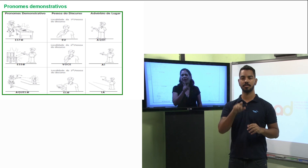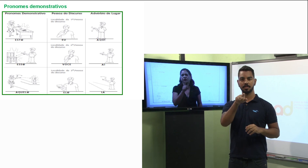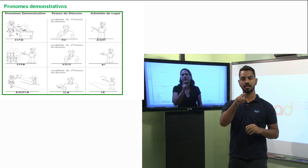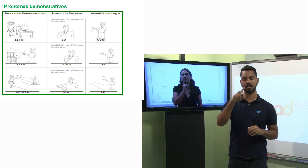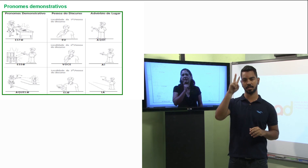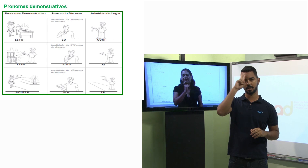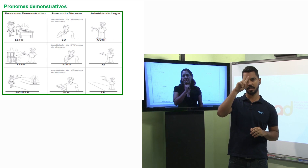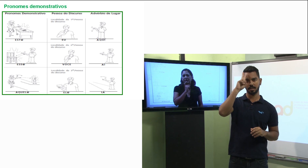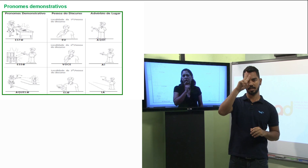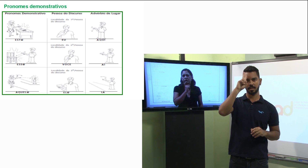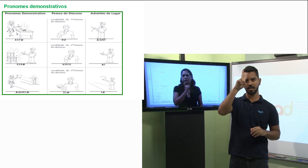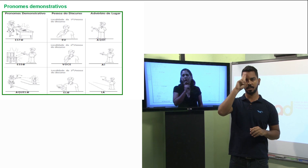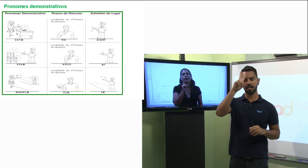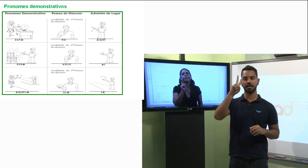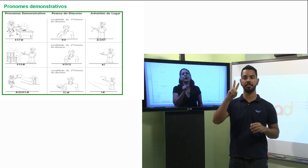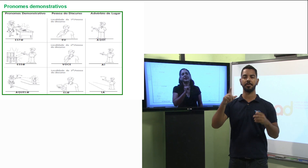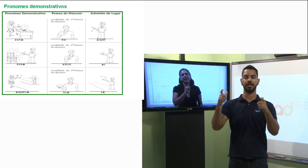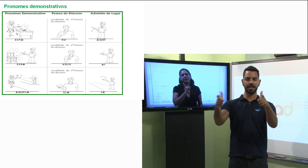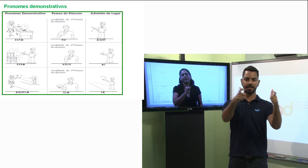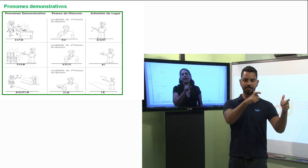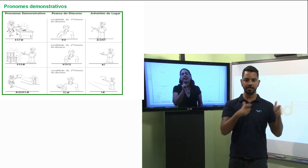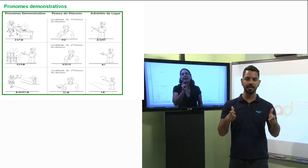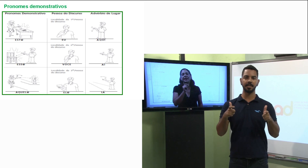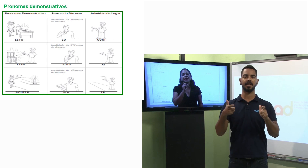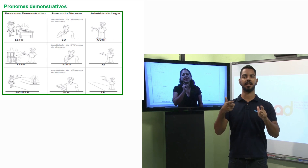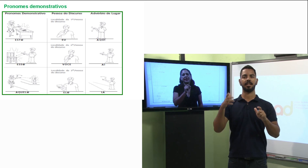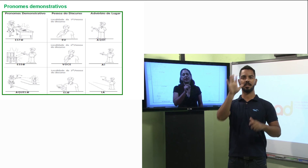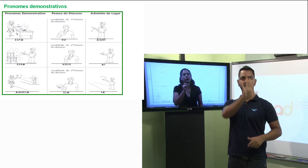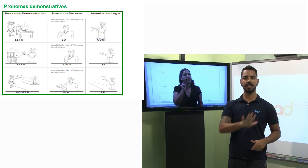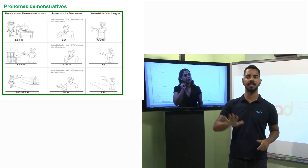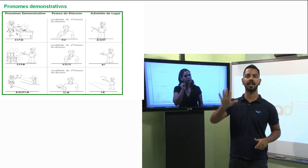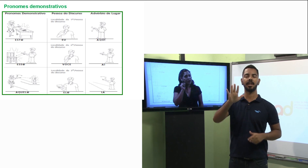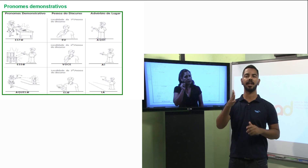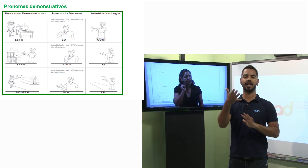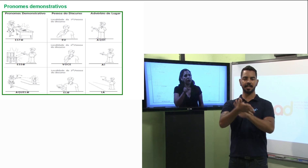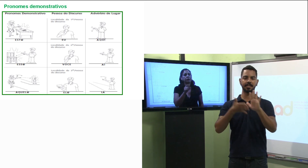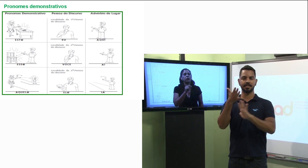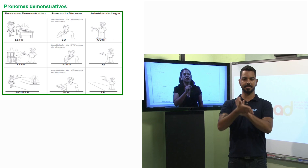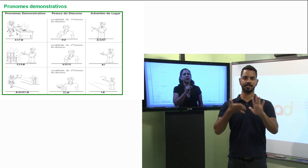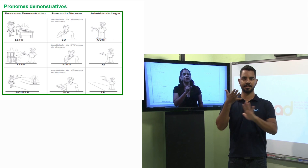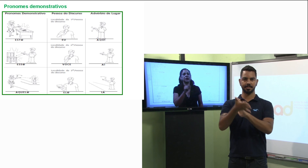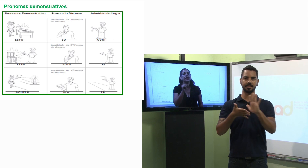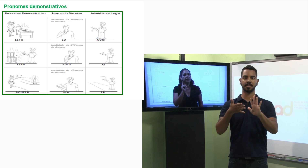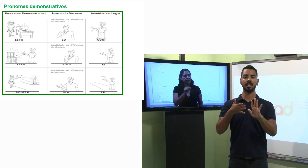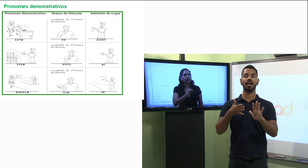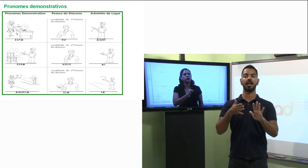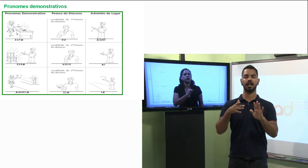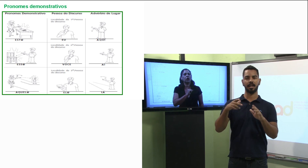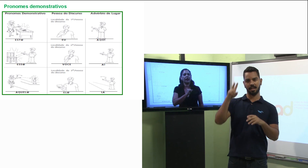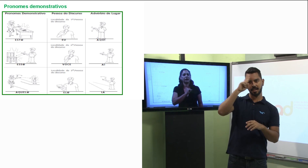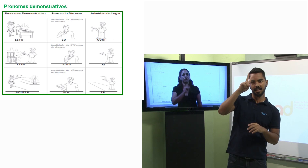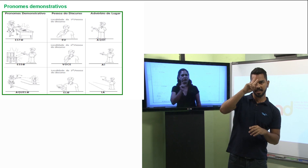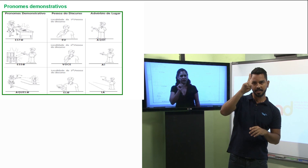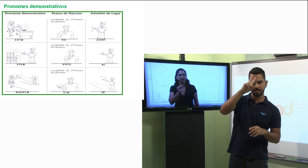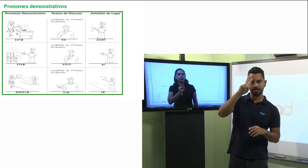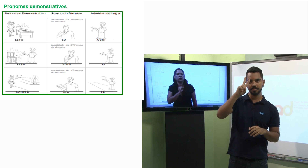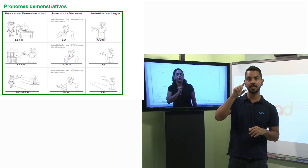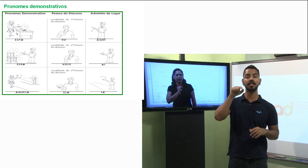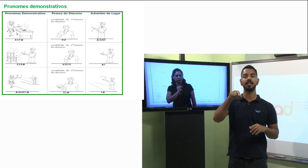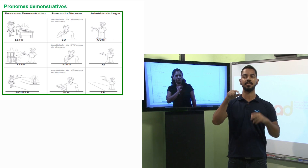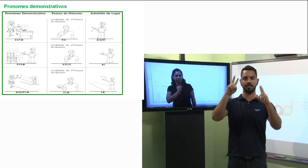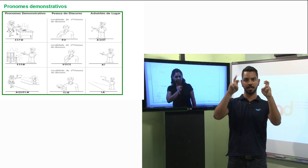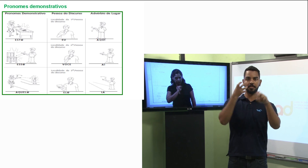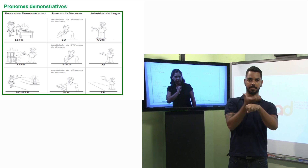estudaram o espaço de sinalização? Pois é, entendê-lo é de fundamental importância para o uso correto do